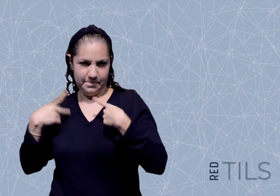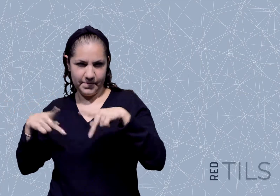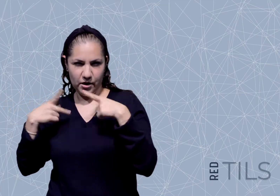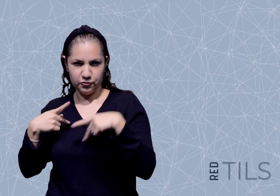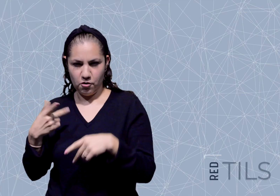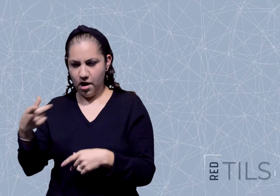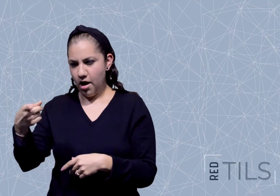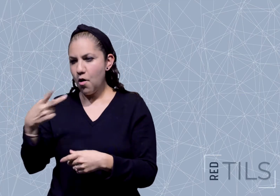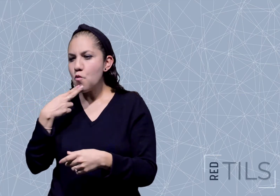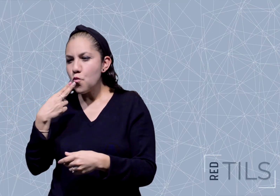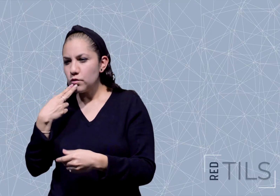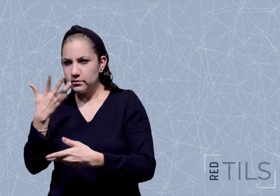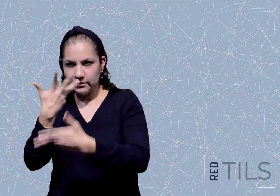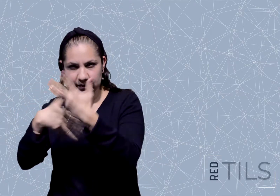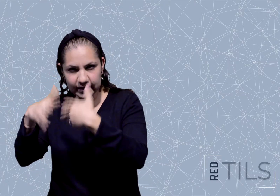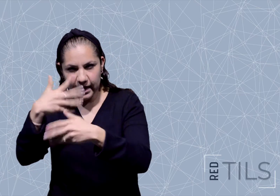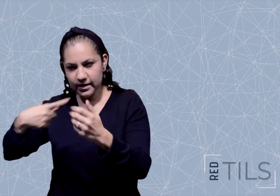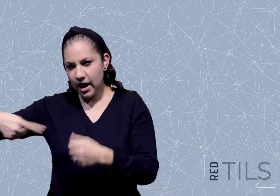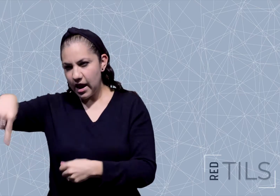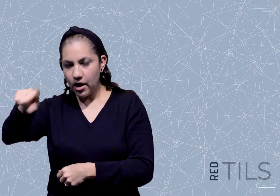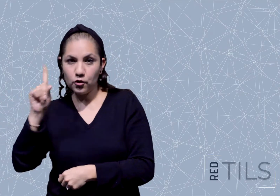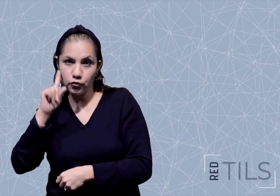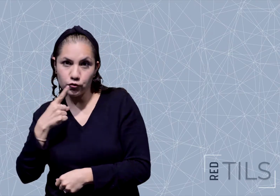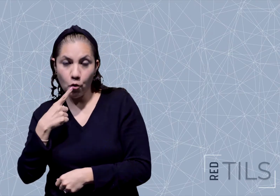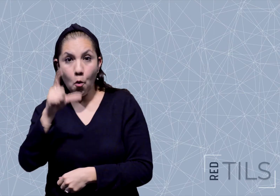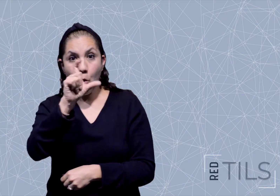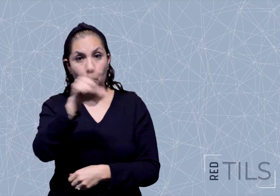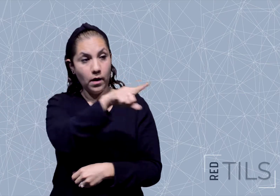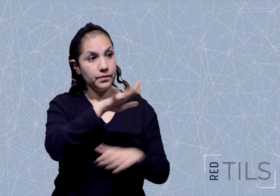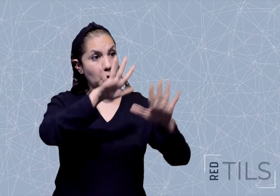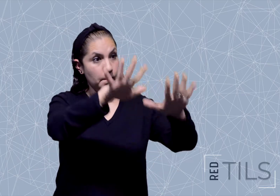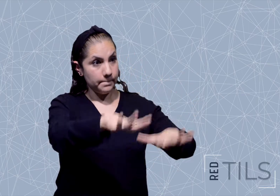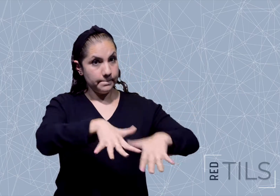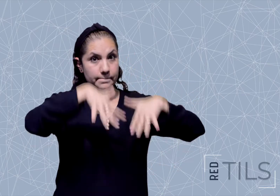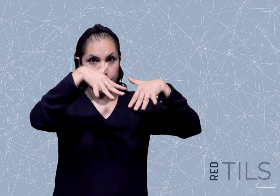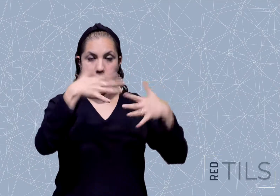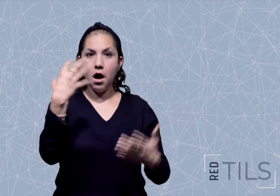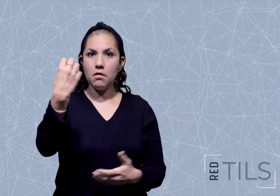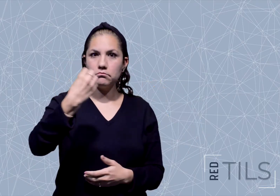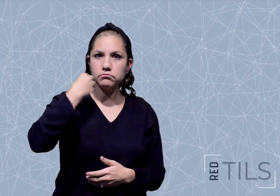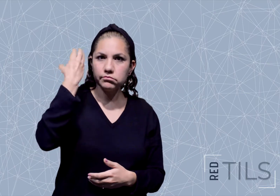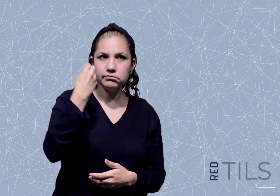participen de manera completa y equitativa en reuniones de alto nivel.